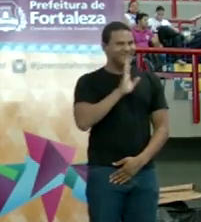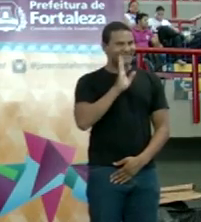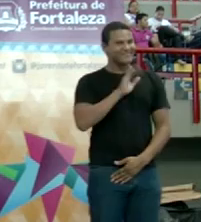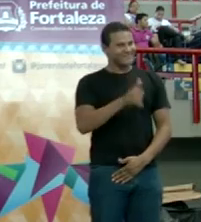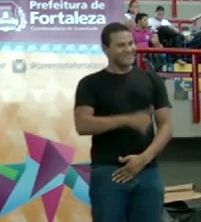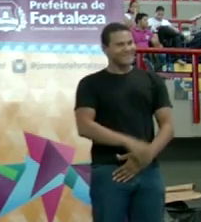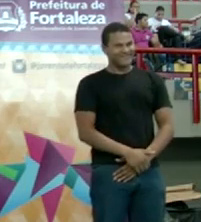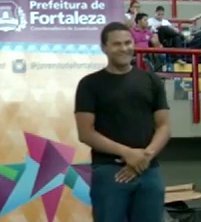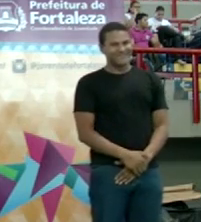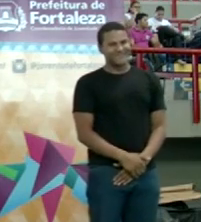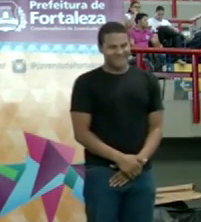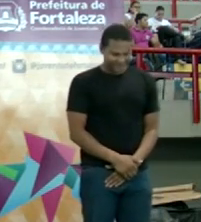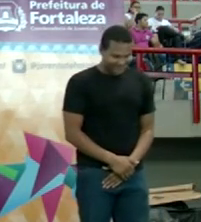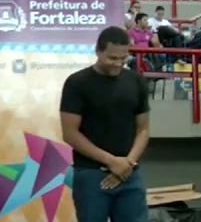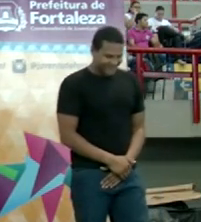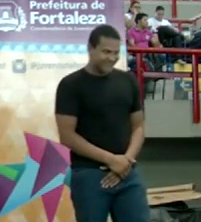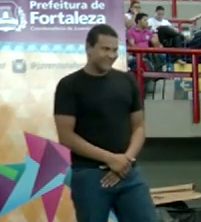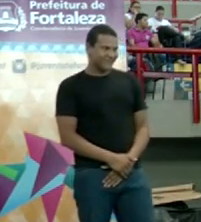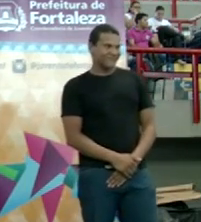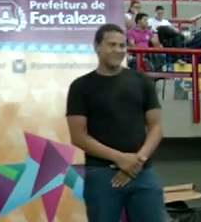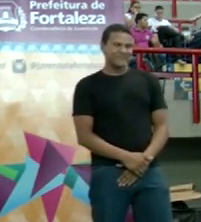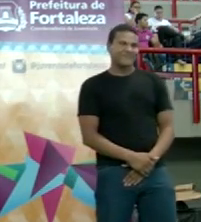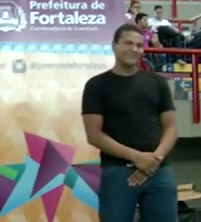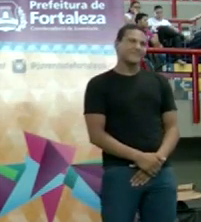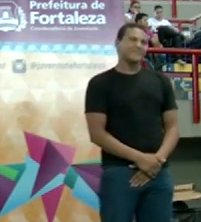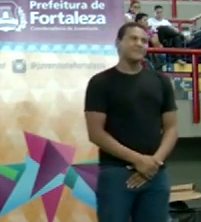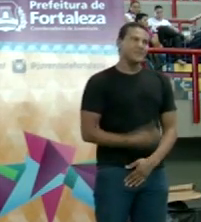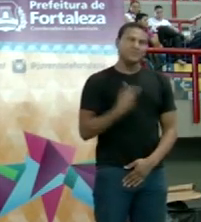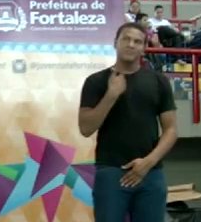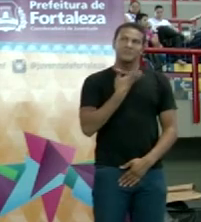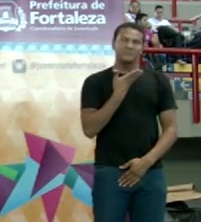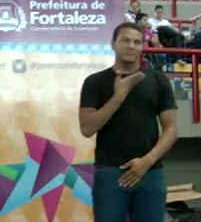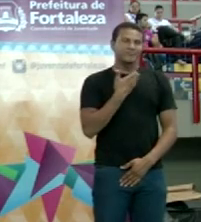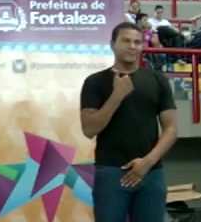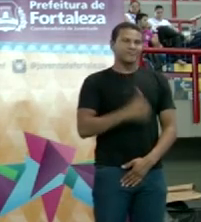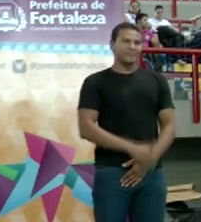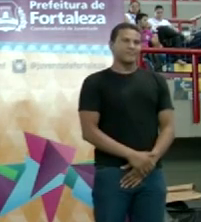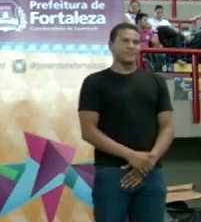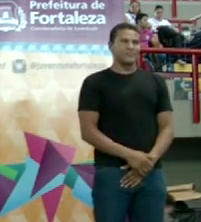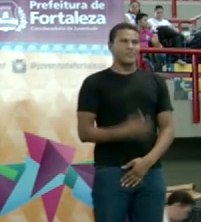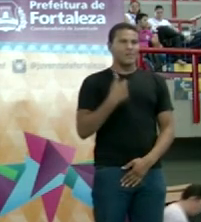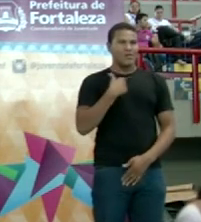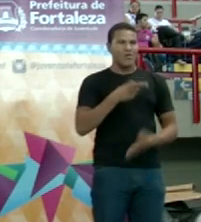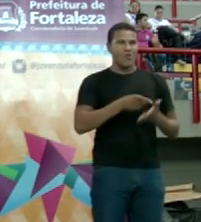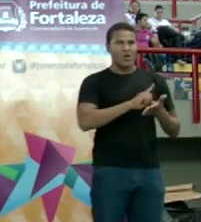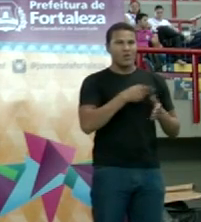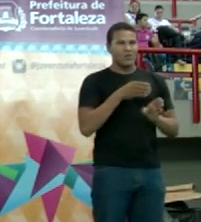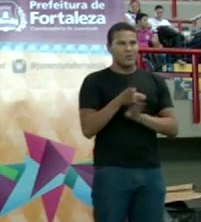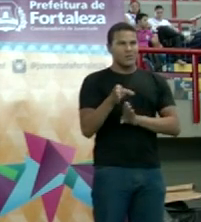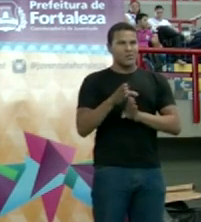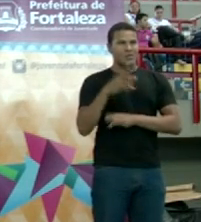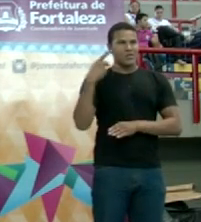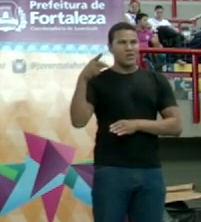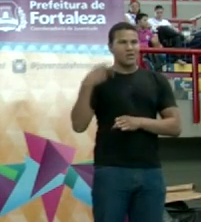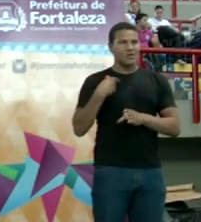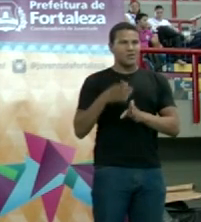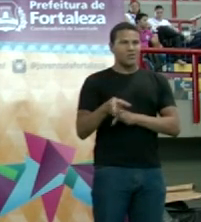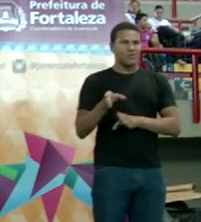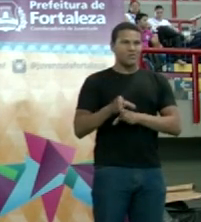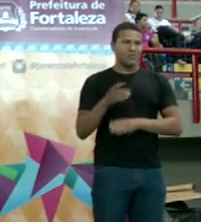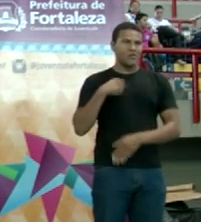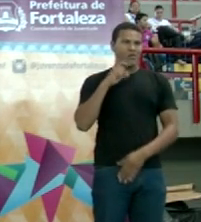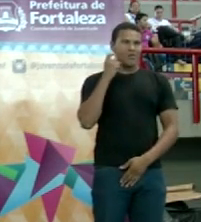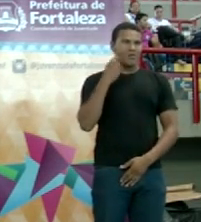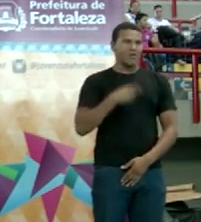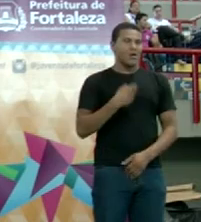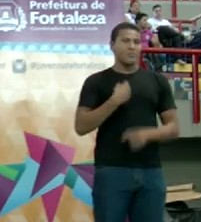no sentido de combater a delinquência juvenil no país. No